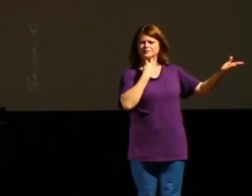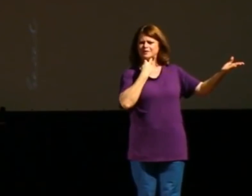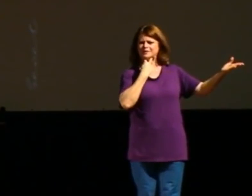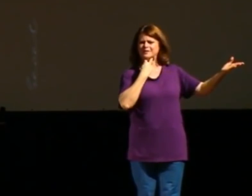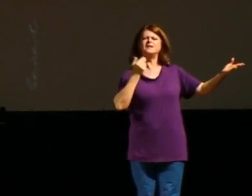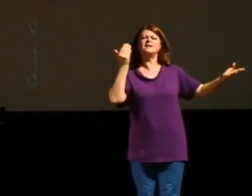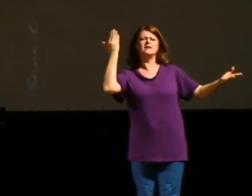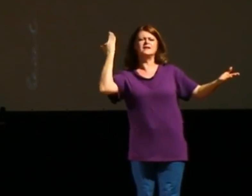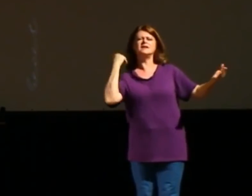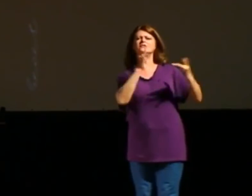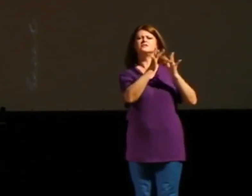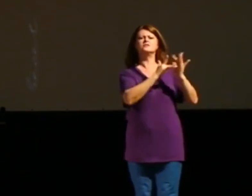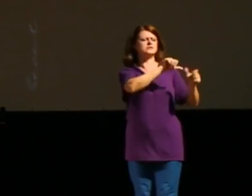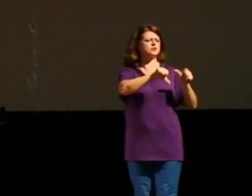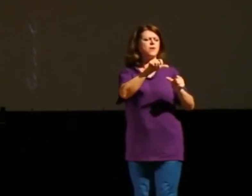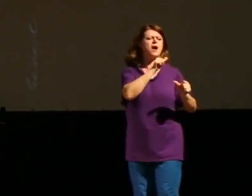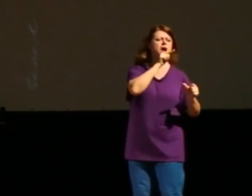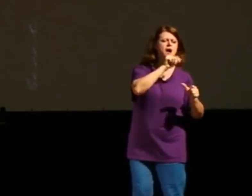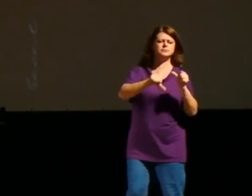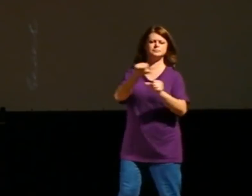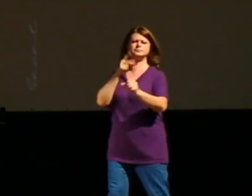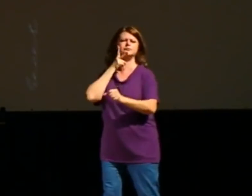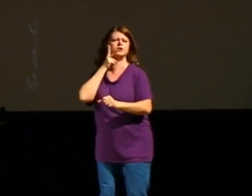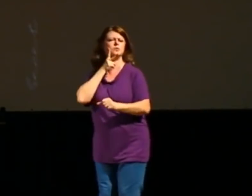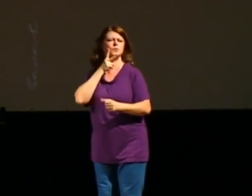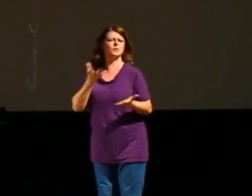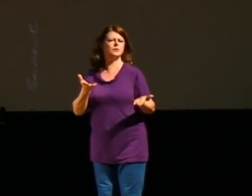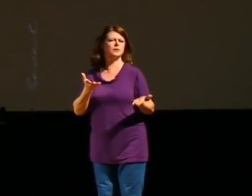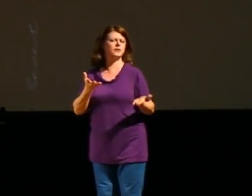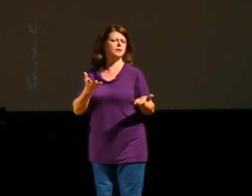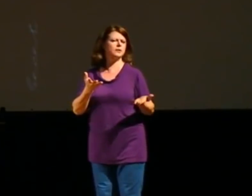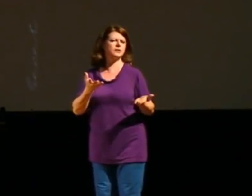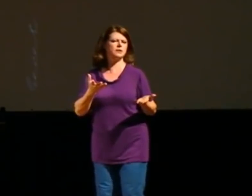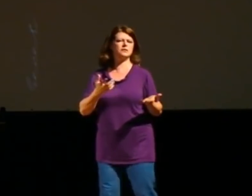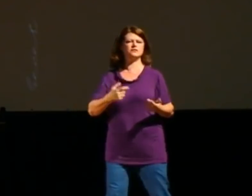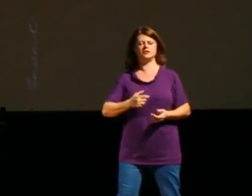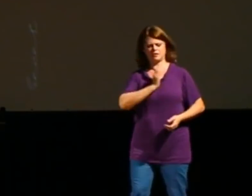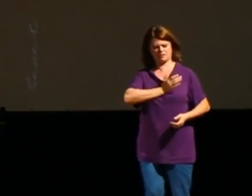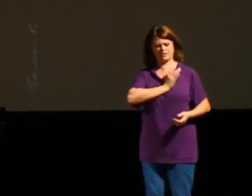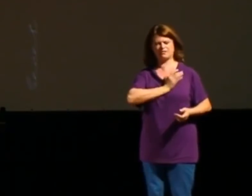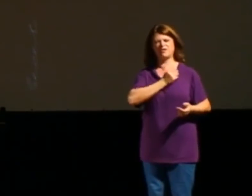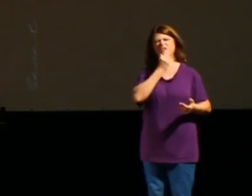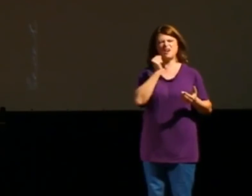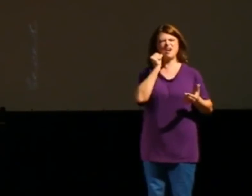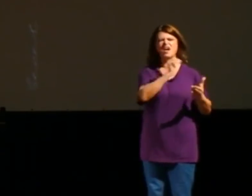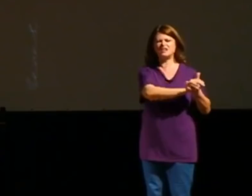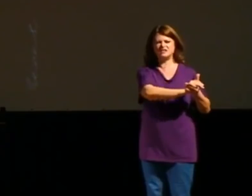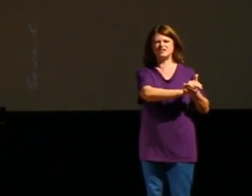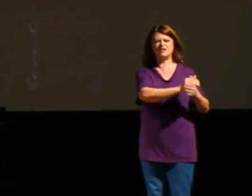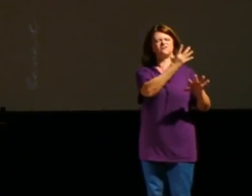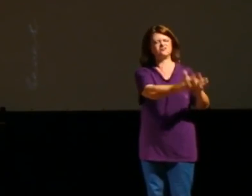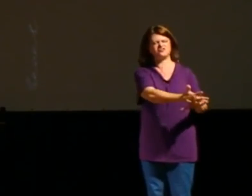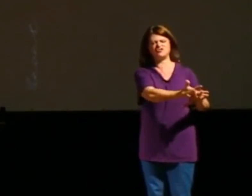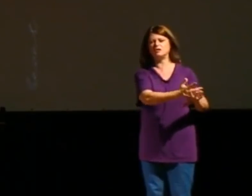em vinho? Ele não pode transformar também a minha aliança de amor? Ele não ressuscitou o filho da viúva no